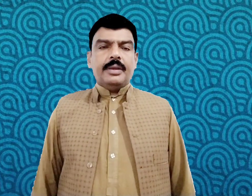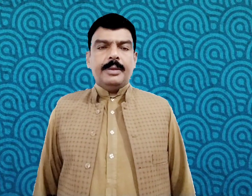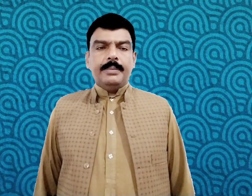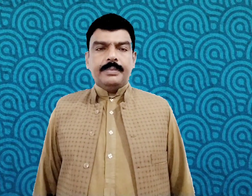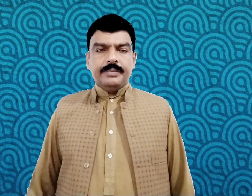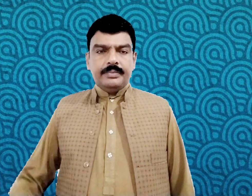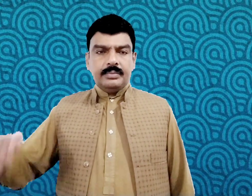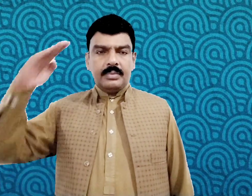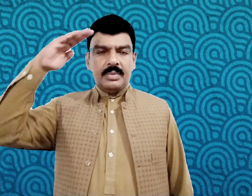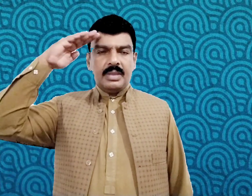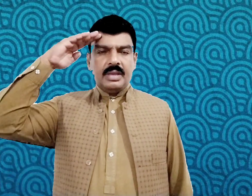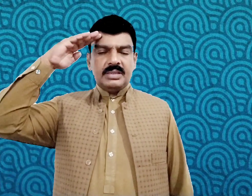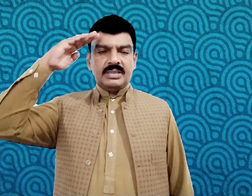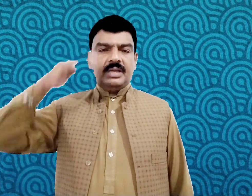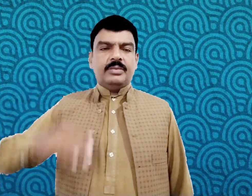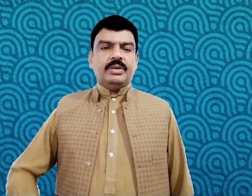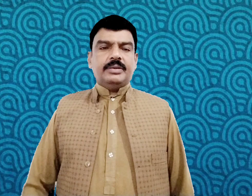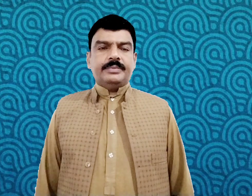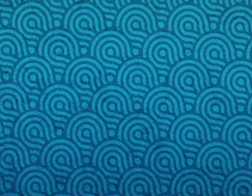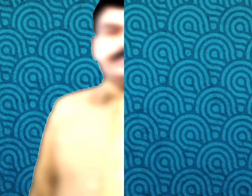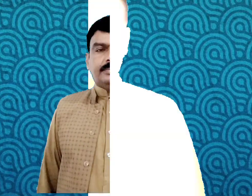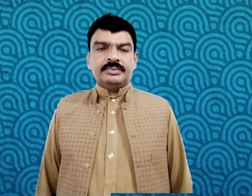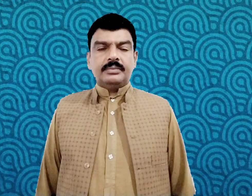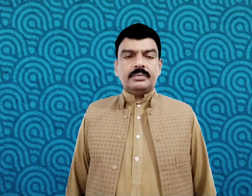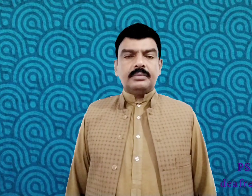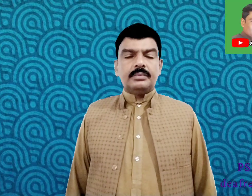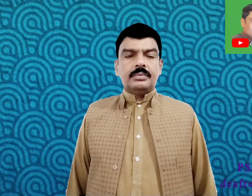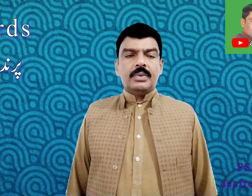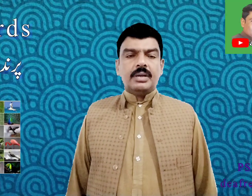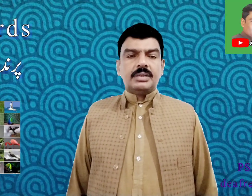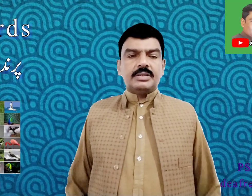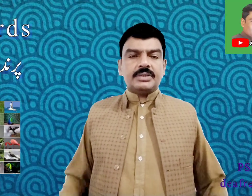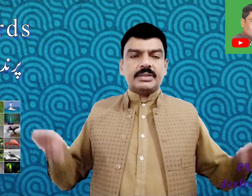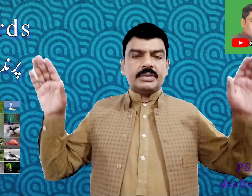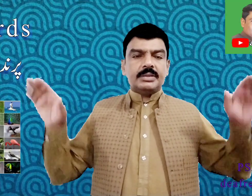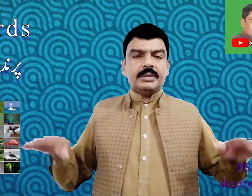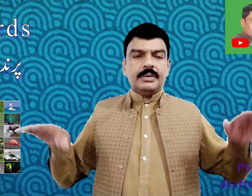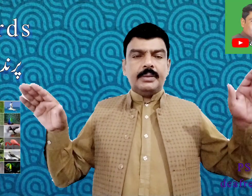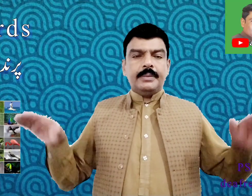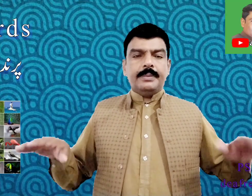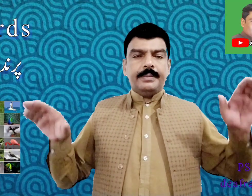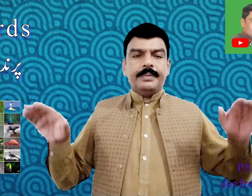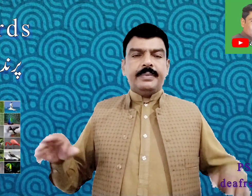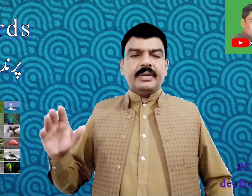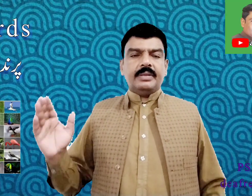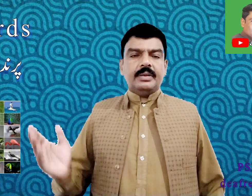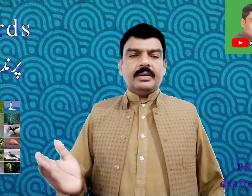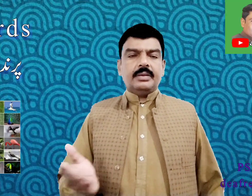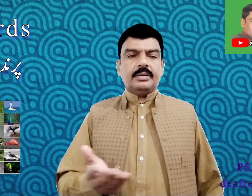बिस्मिल्लाहिर्रहमानिर्रहीम। अस्सलाम वालेकुम। बर्ड्स, परिंदे,